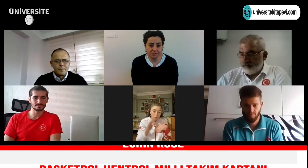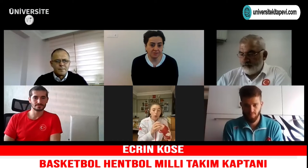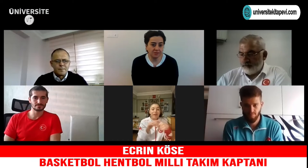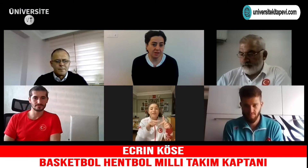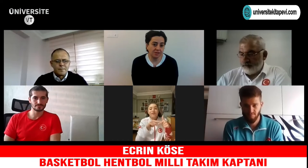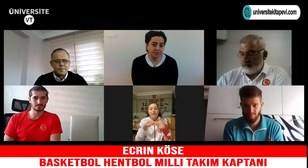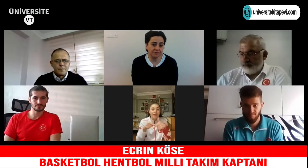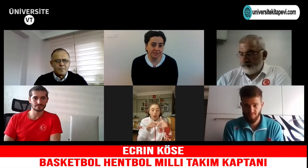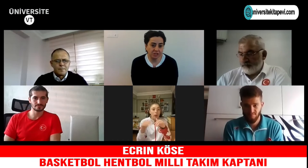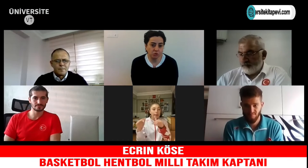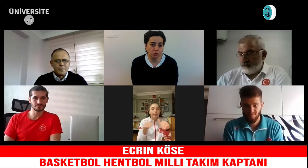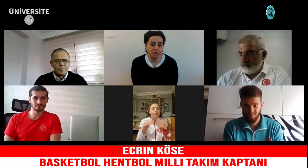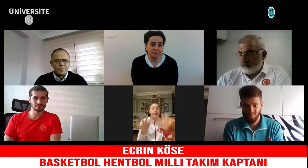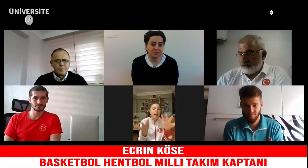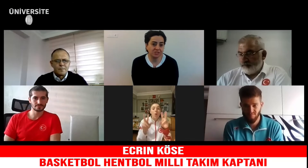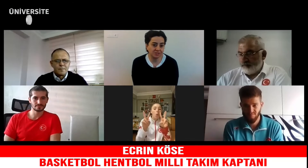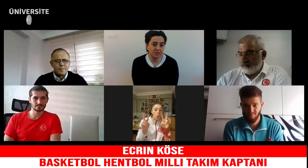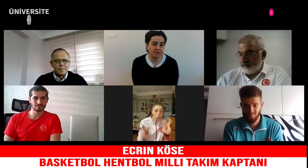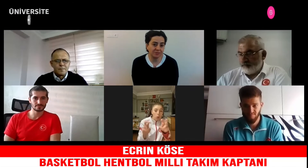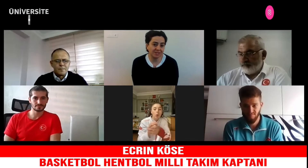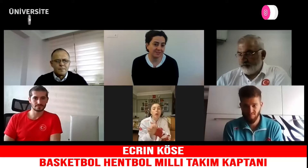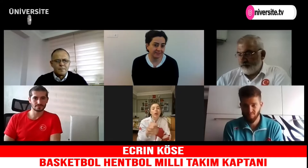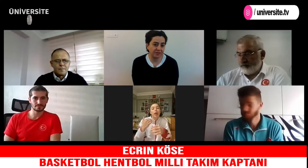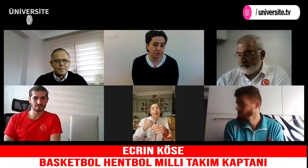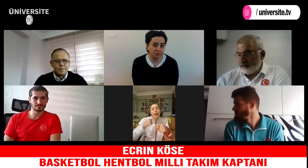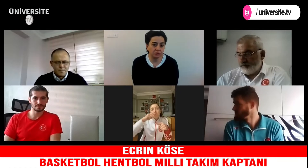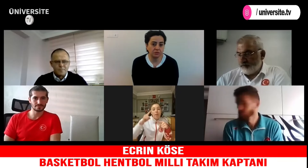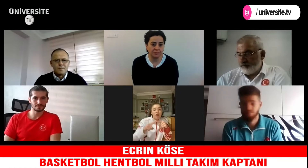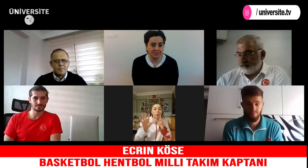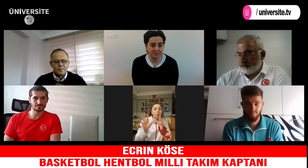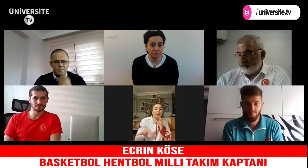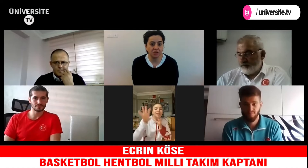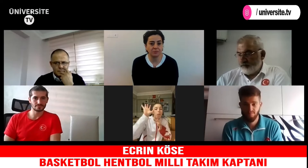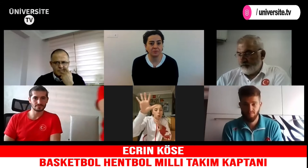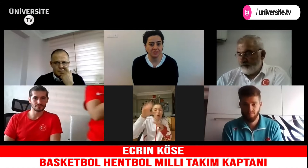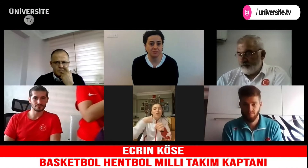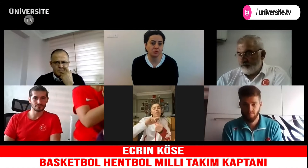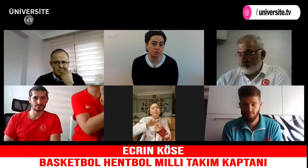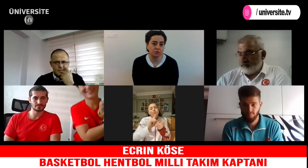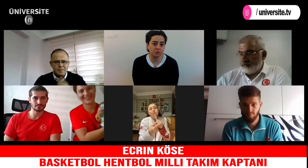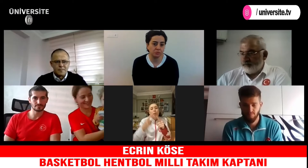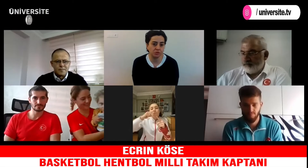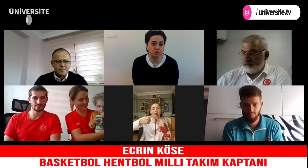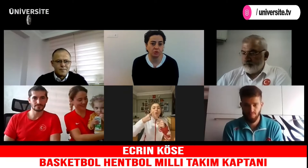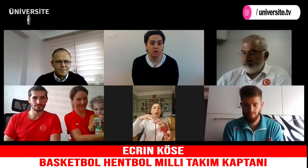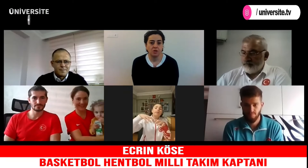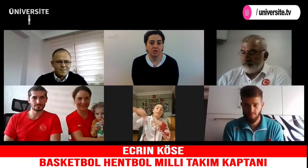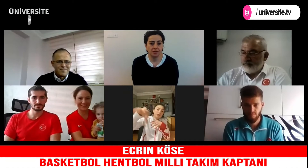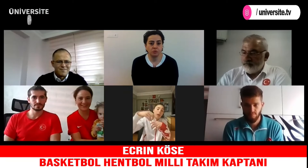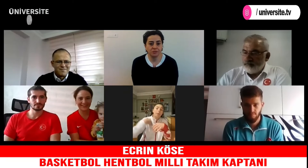bir aslında her federasyon olarak bize ciddi anlamda destek veriyor. Milli takım kamplarımız. Çünkü